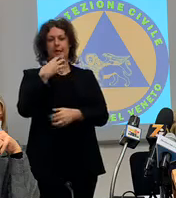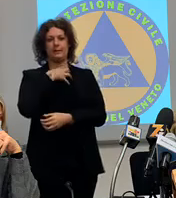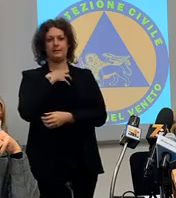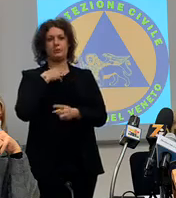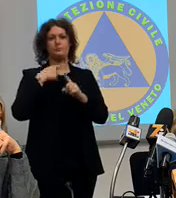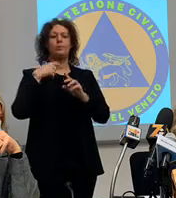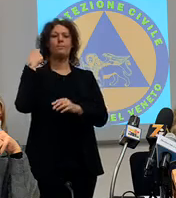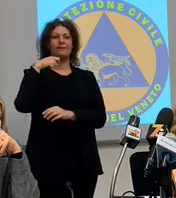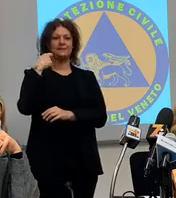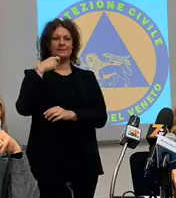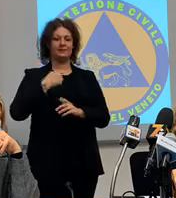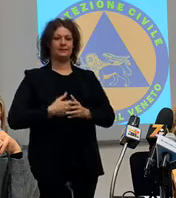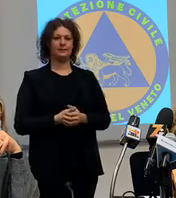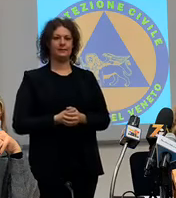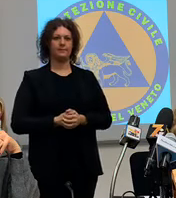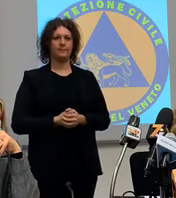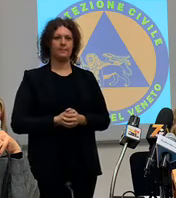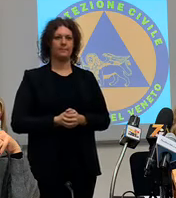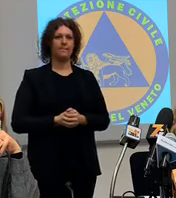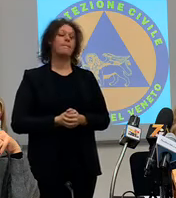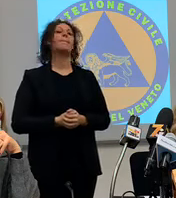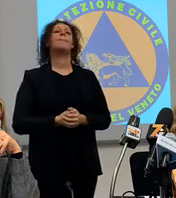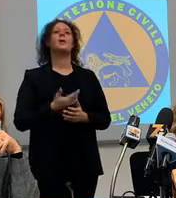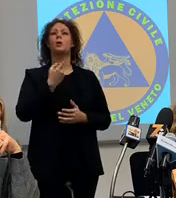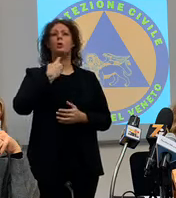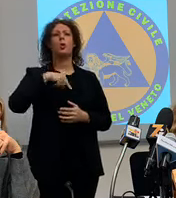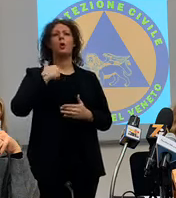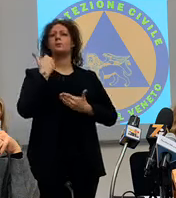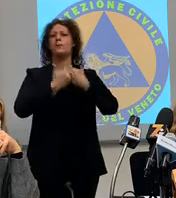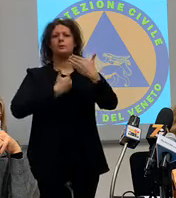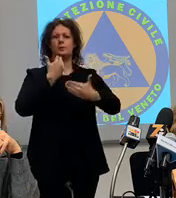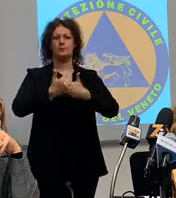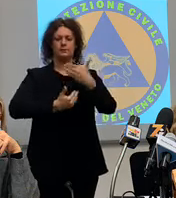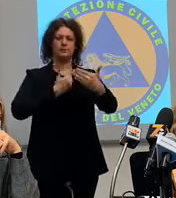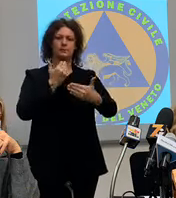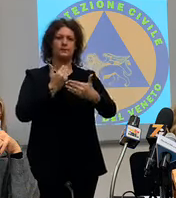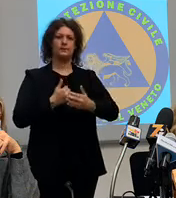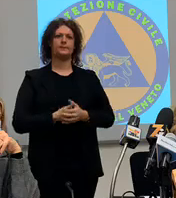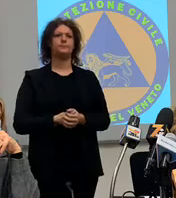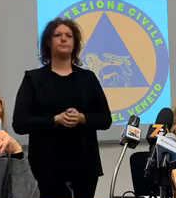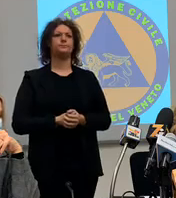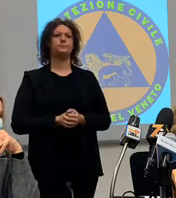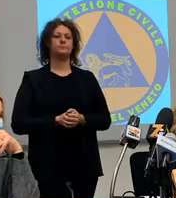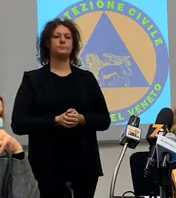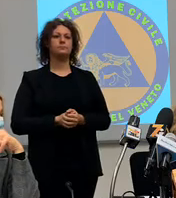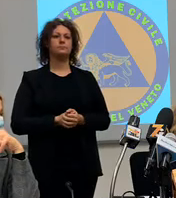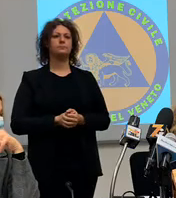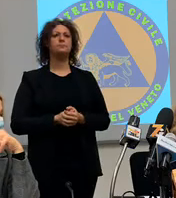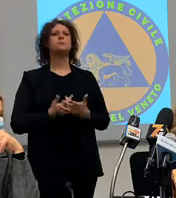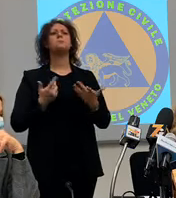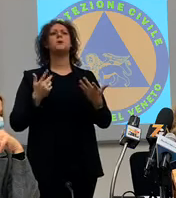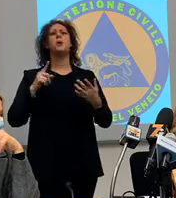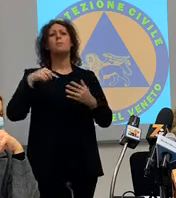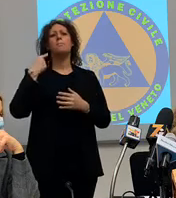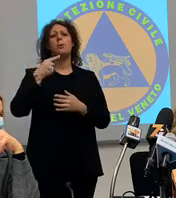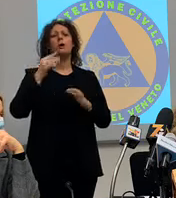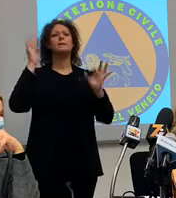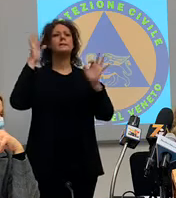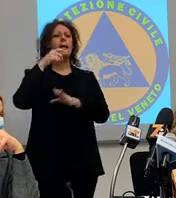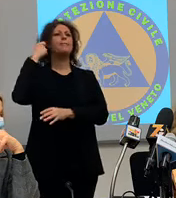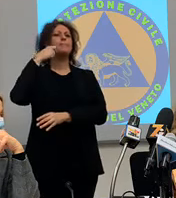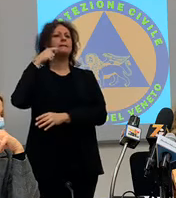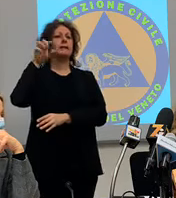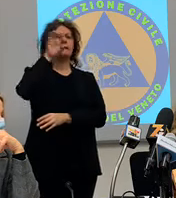scritto noi l'abbiamo portato avanti poi che i governatori decidono di fare altre restrizioni